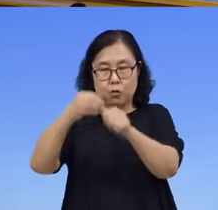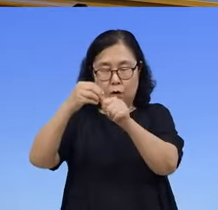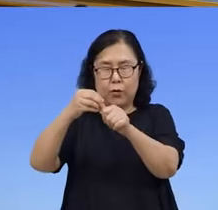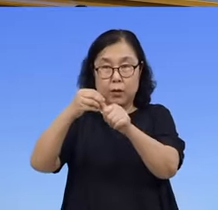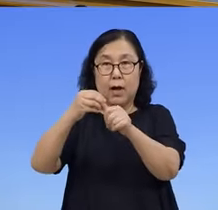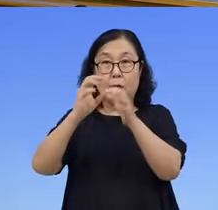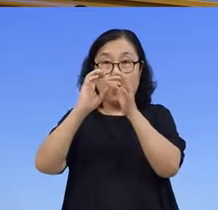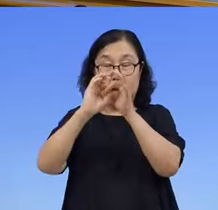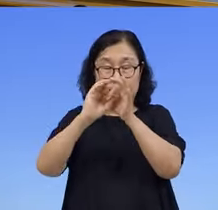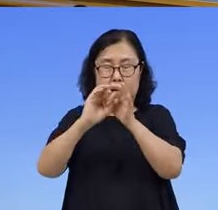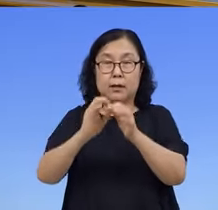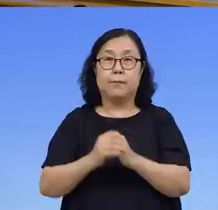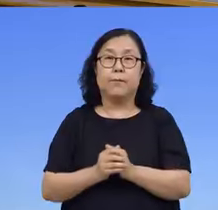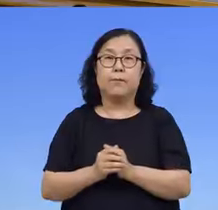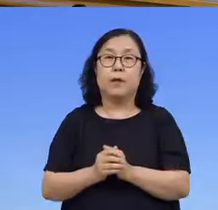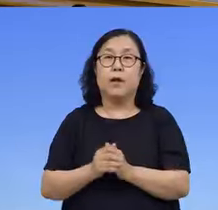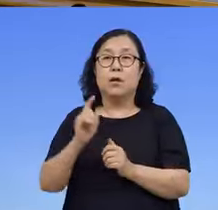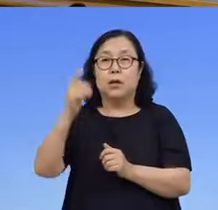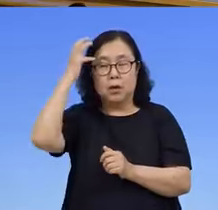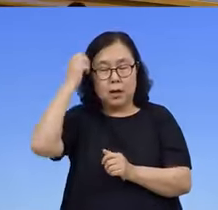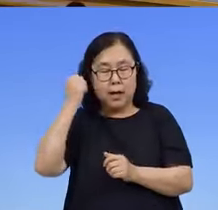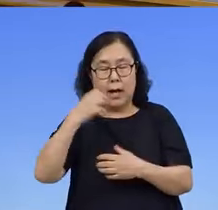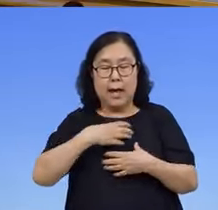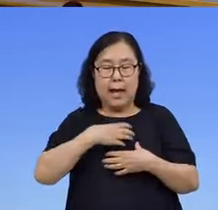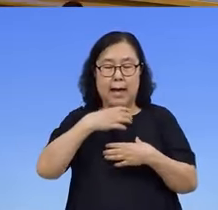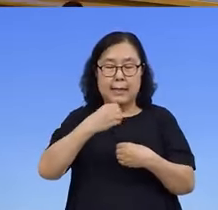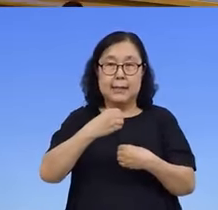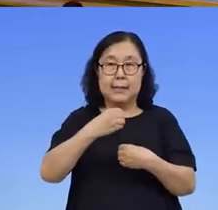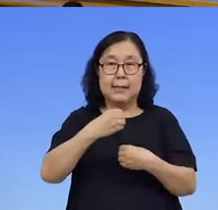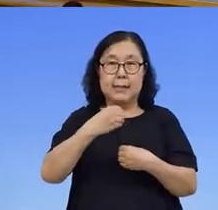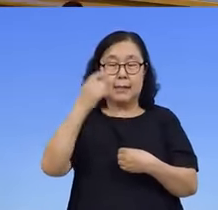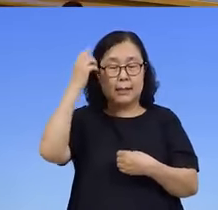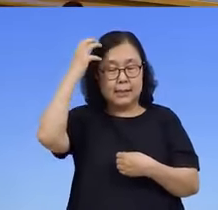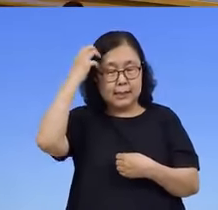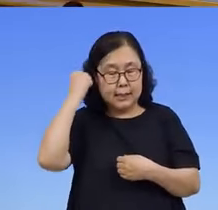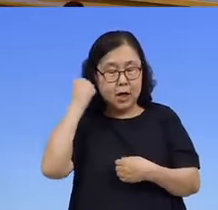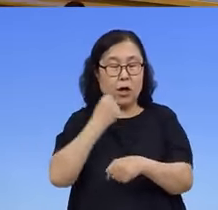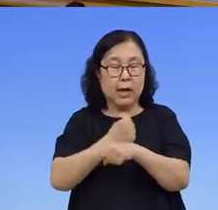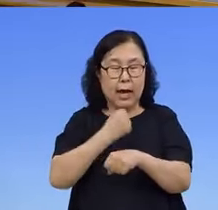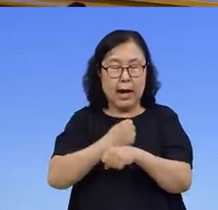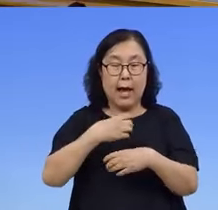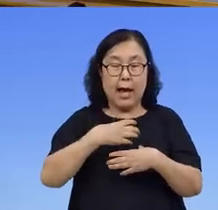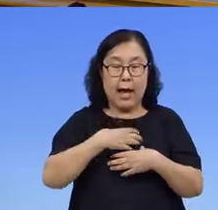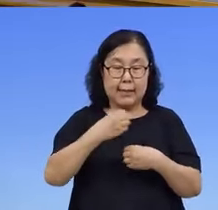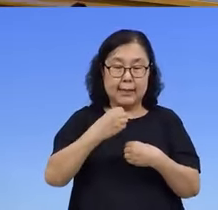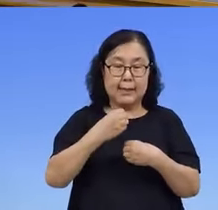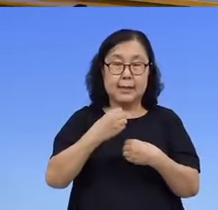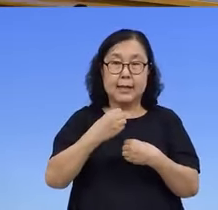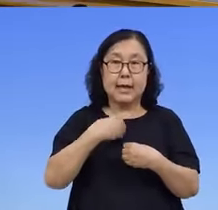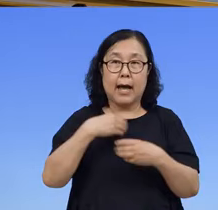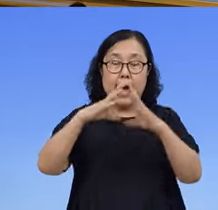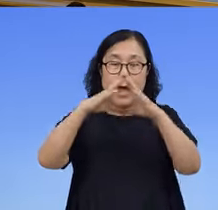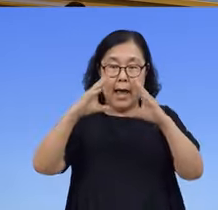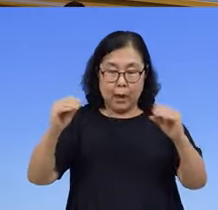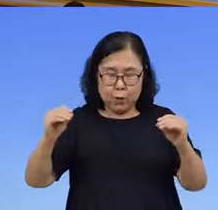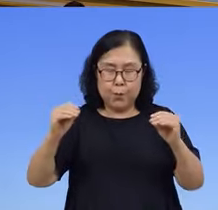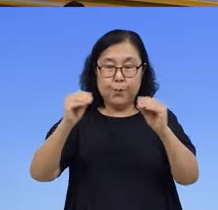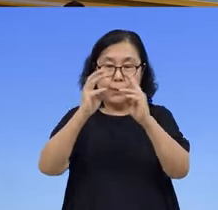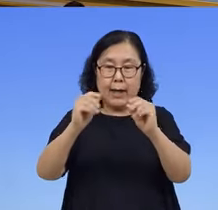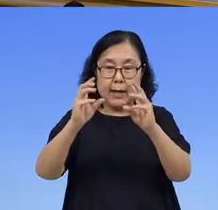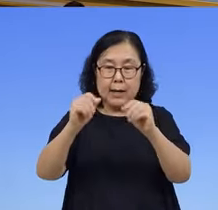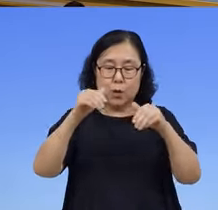구속과 관계되는 말씀은 신명기 5장 15절. 너는 기억하라. 안식일을 주시면서 너는 기억하라. 내가